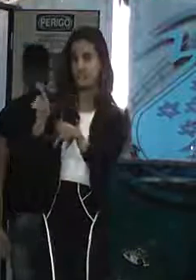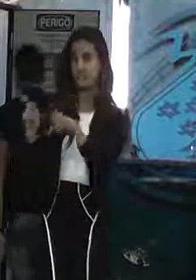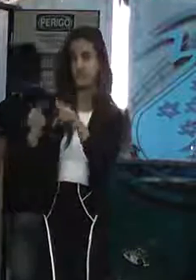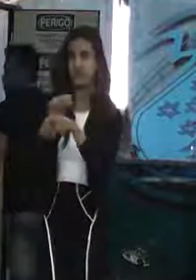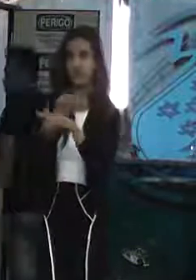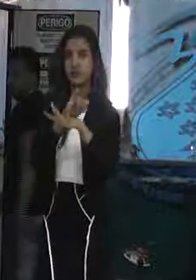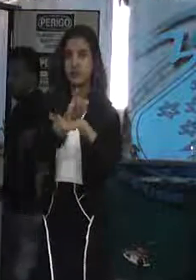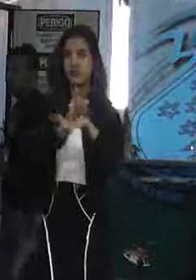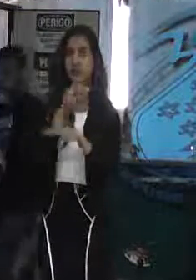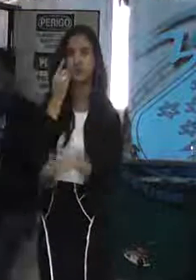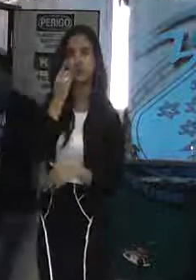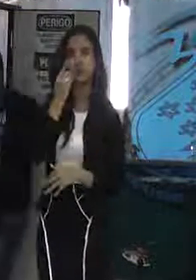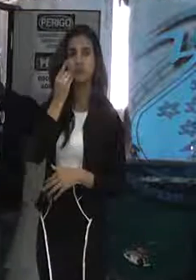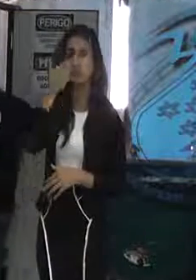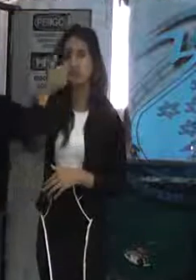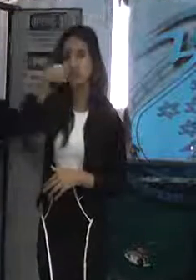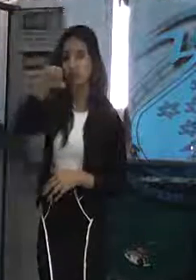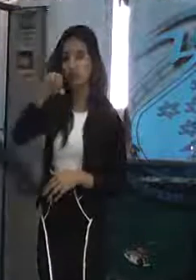dia 19, sexta-feira,